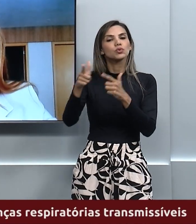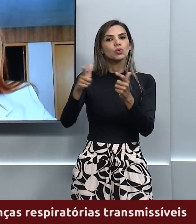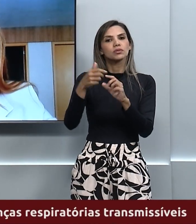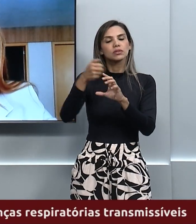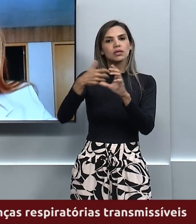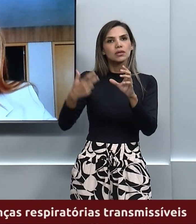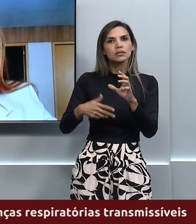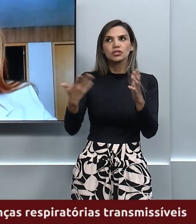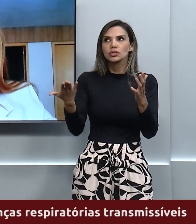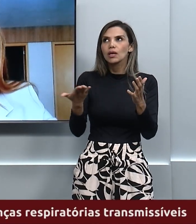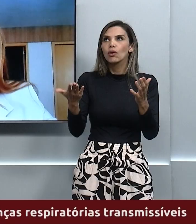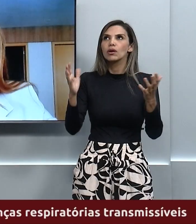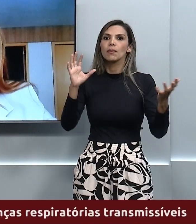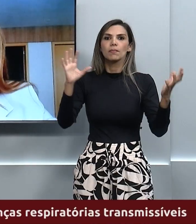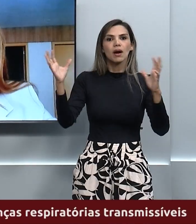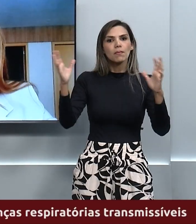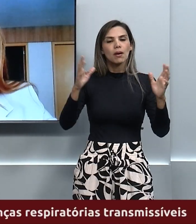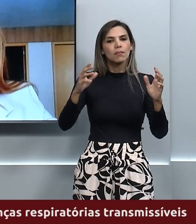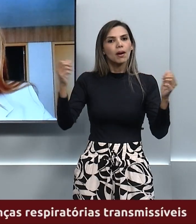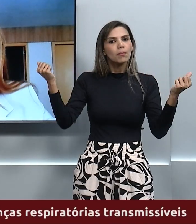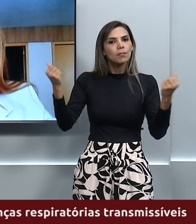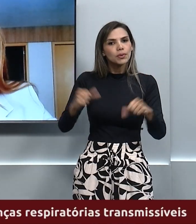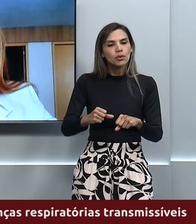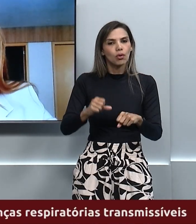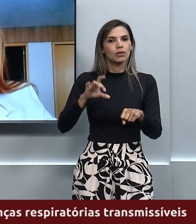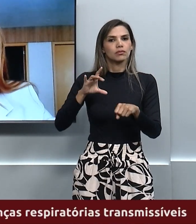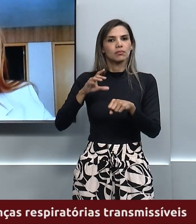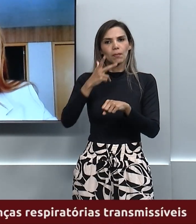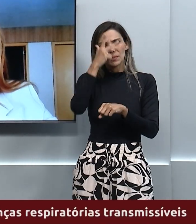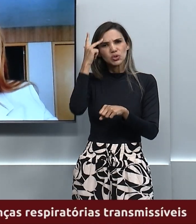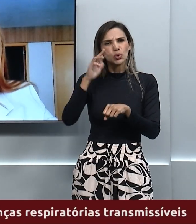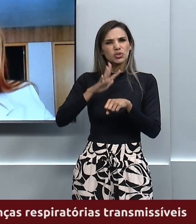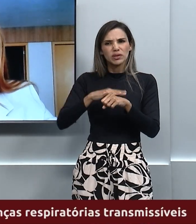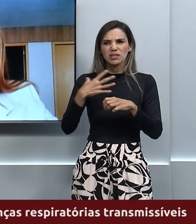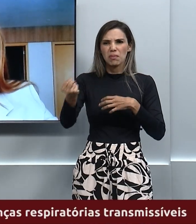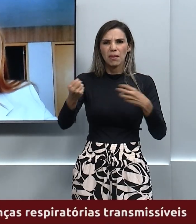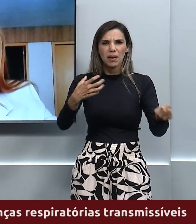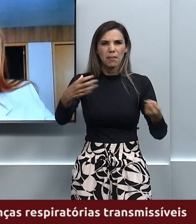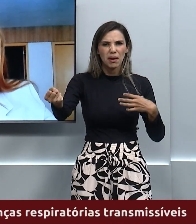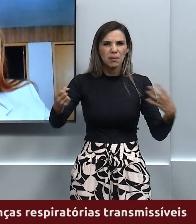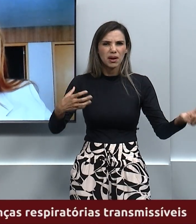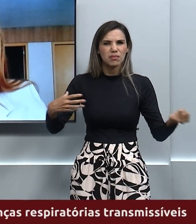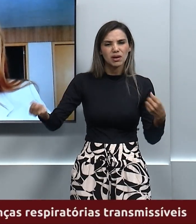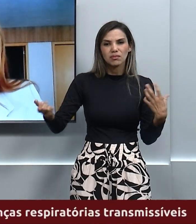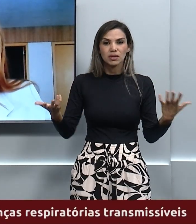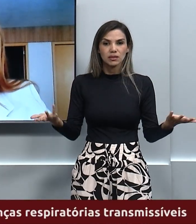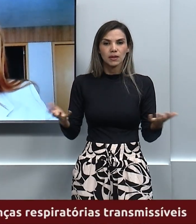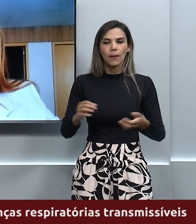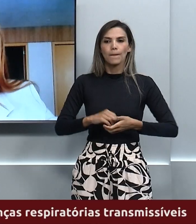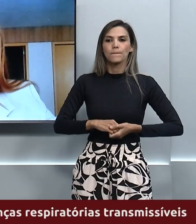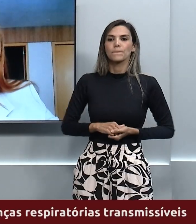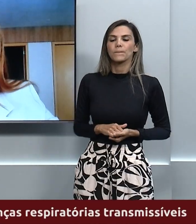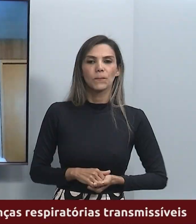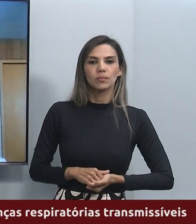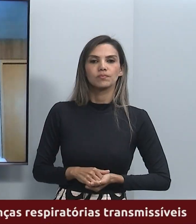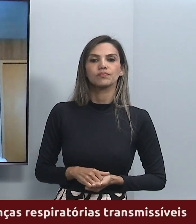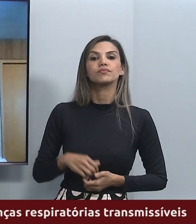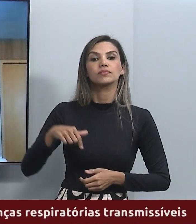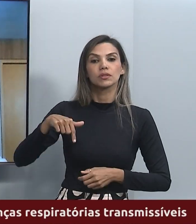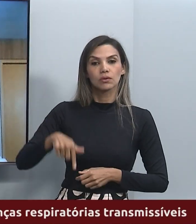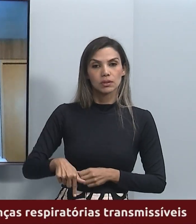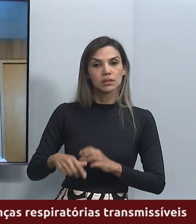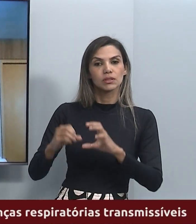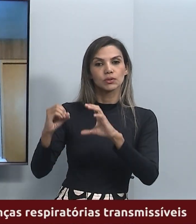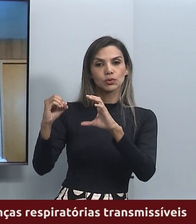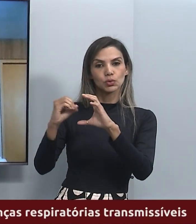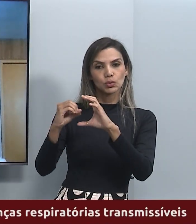desse período que fazem com que a gente fique mais doente? Na nossa região, né, do Centro-Oeste, nós experimentamos, junto